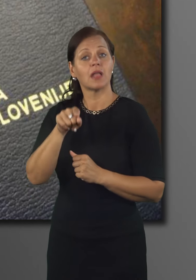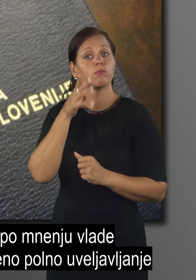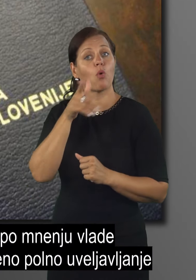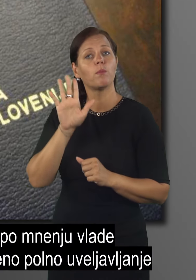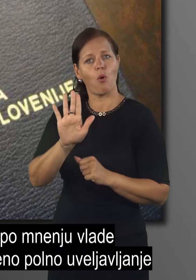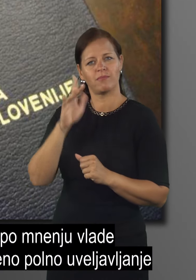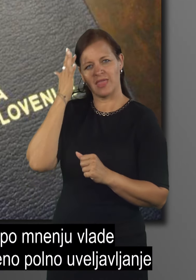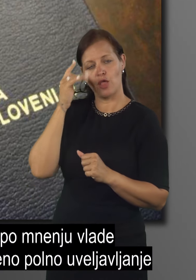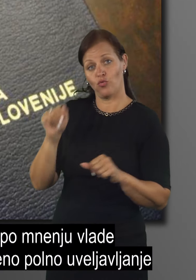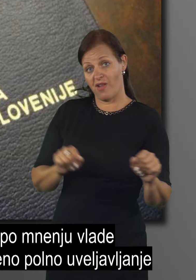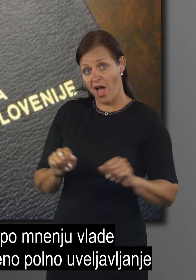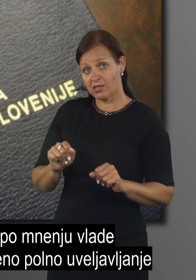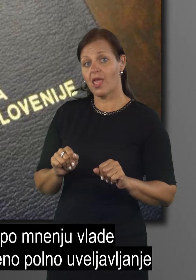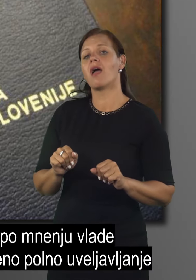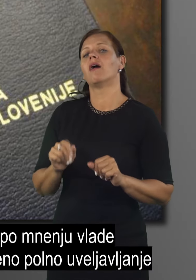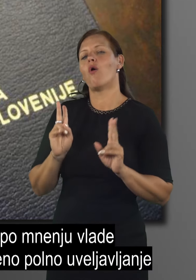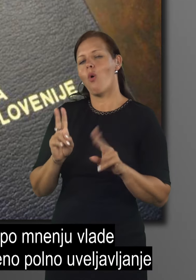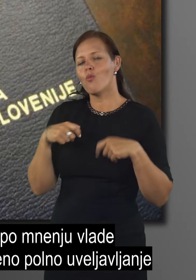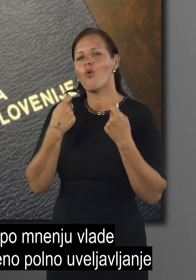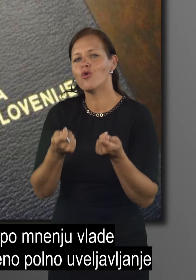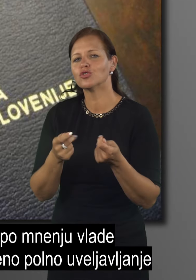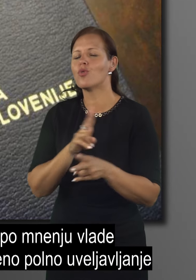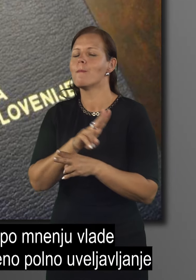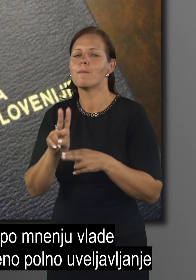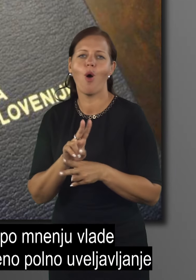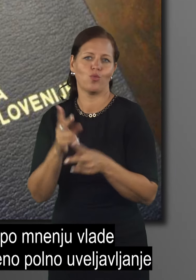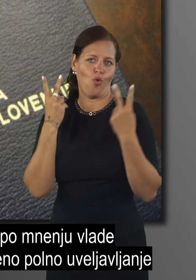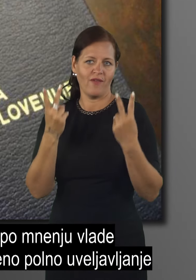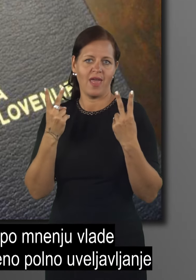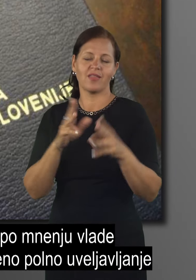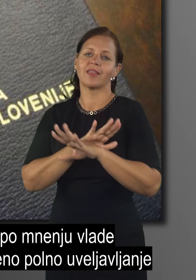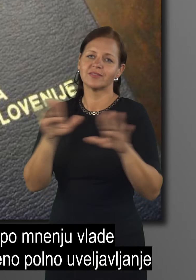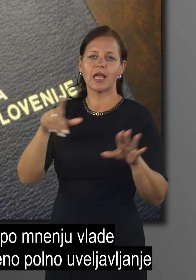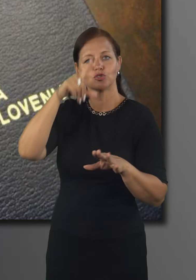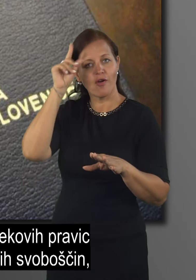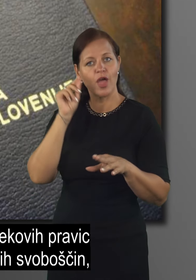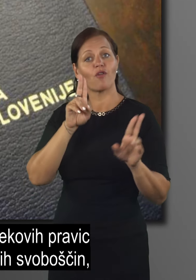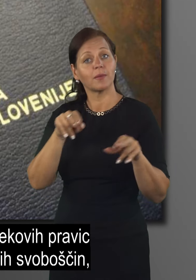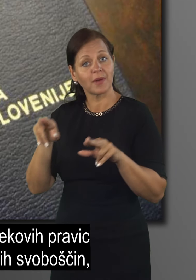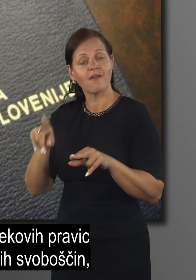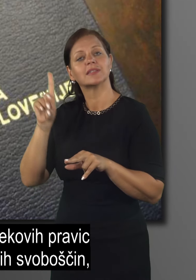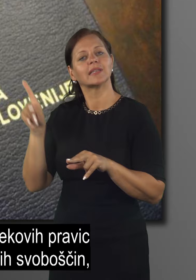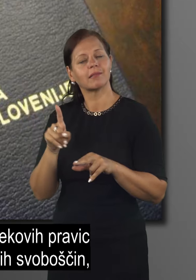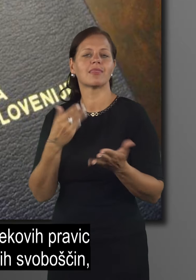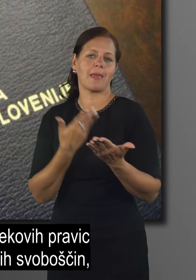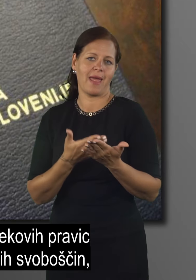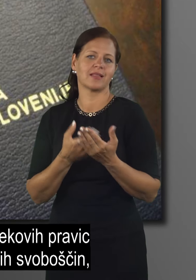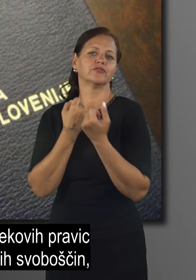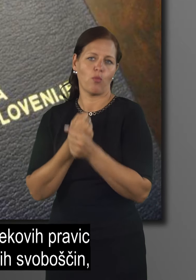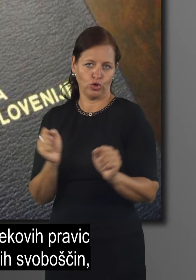S tem jim bo po mnenju vlade dejansko omogočeno polno uveljavljanje vseh človekovih pravic in temeljnih svoboščin, ki jih